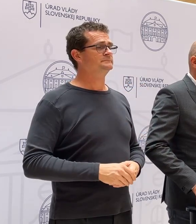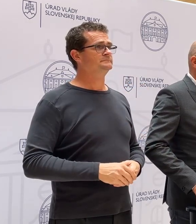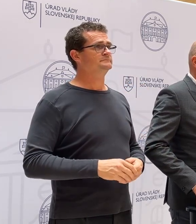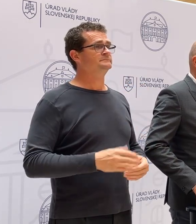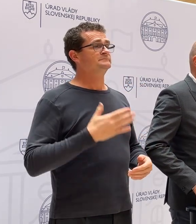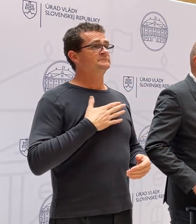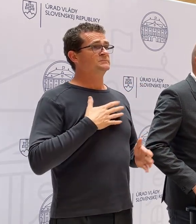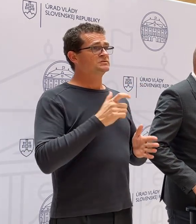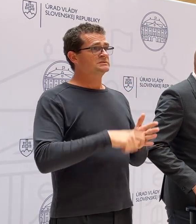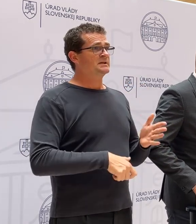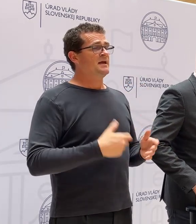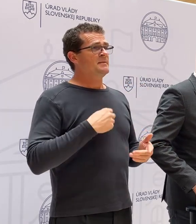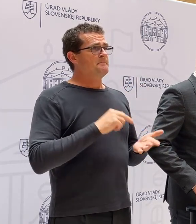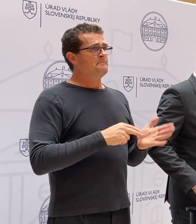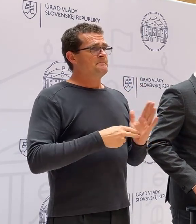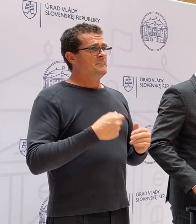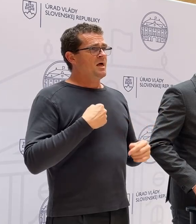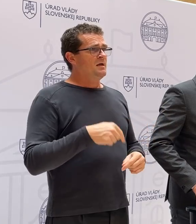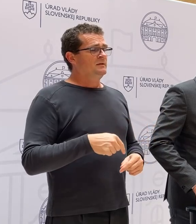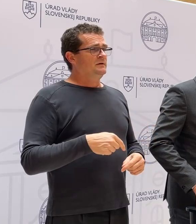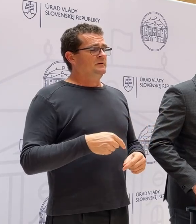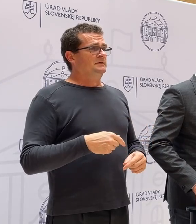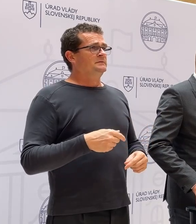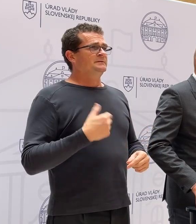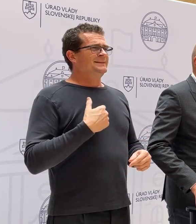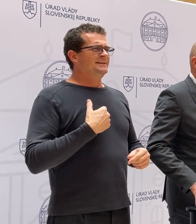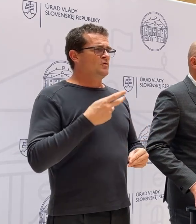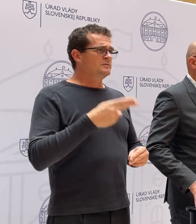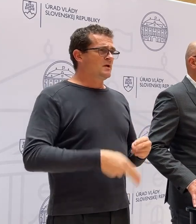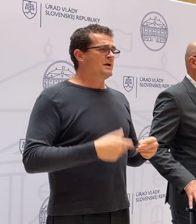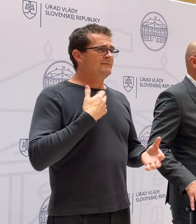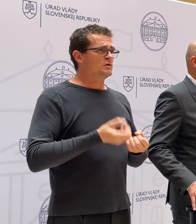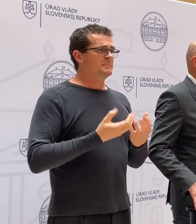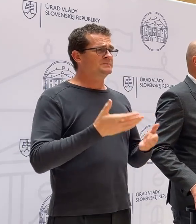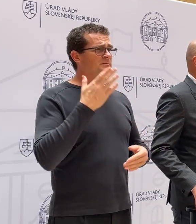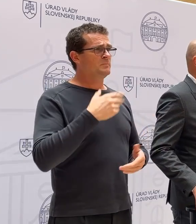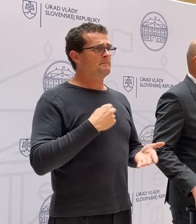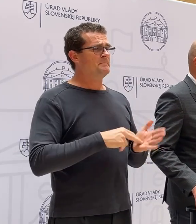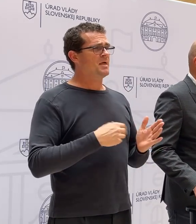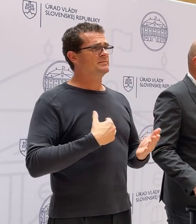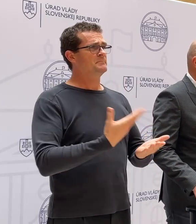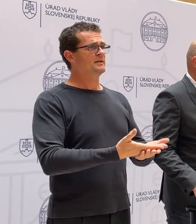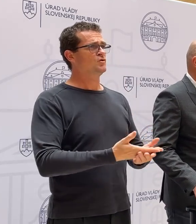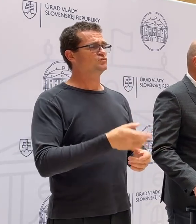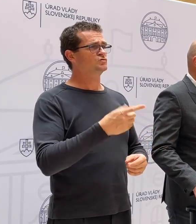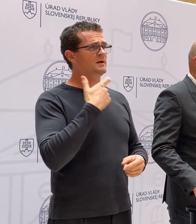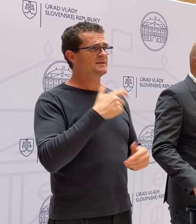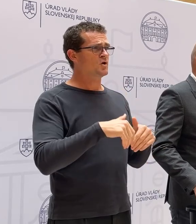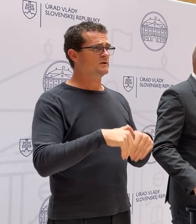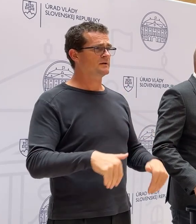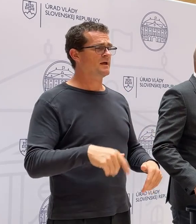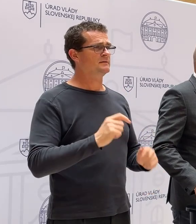Strana SAS plánuje, nie je to ešte definitívne, budeme o tom informovať, ale plánujeme predložiť do